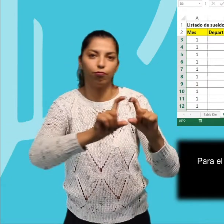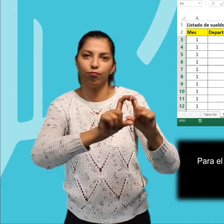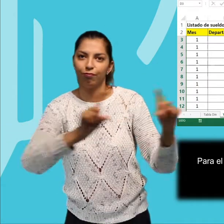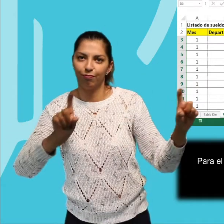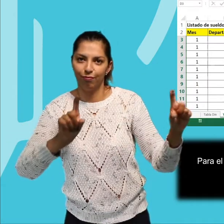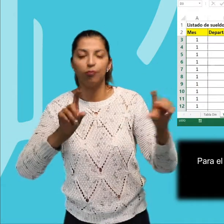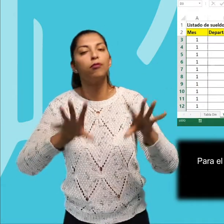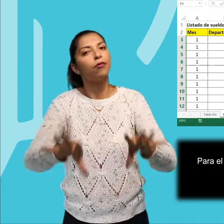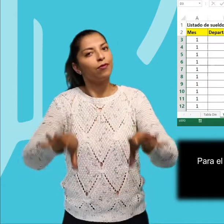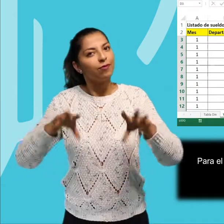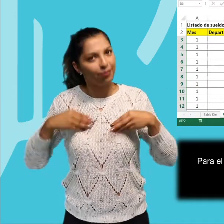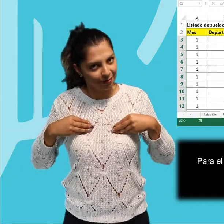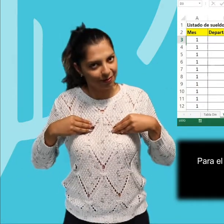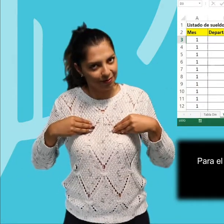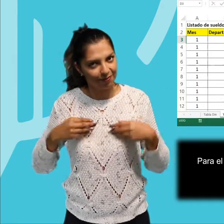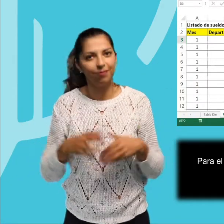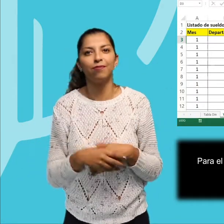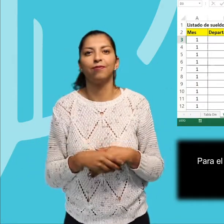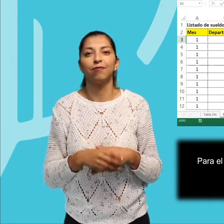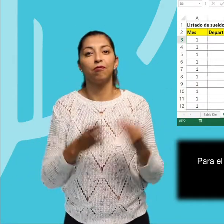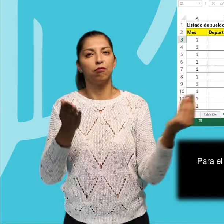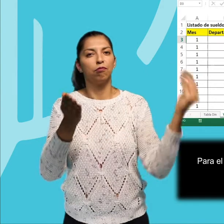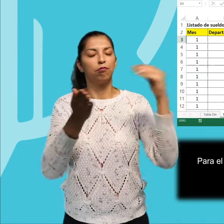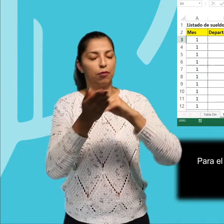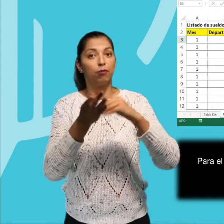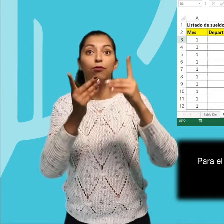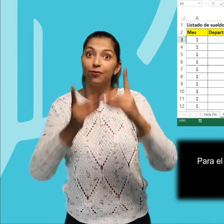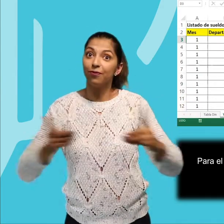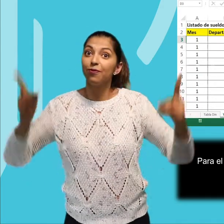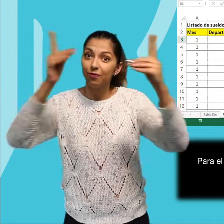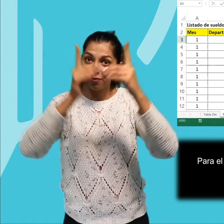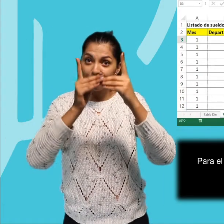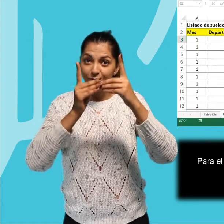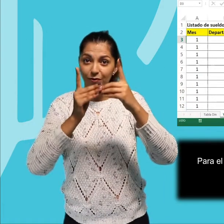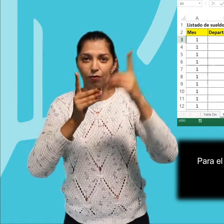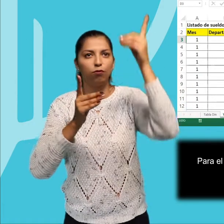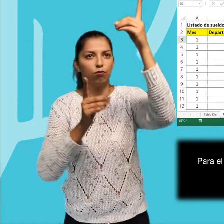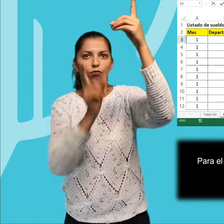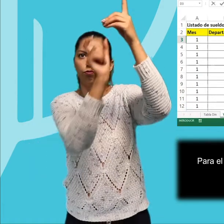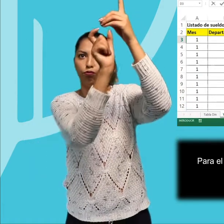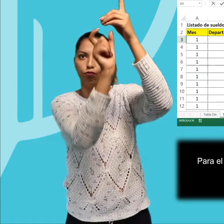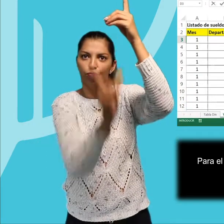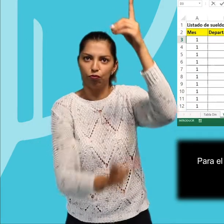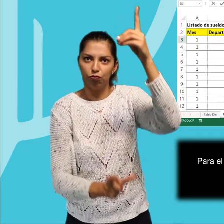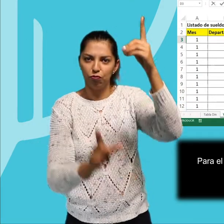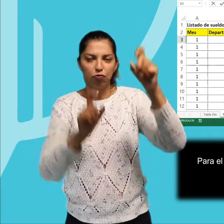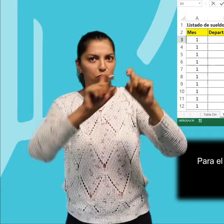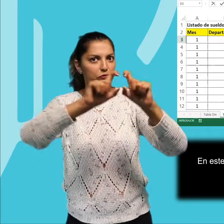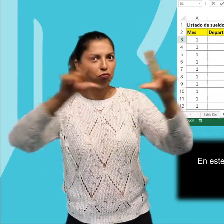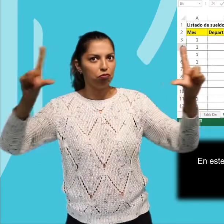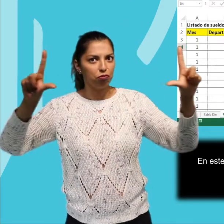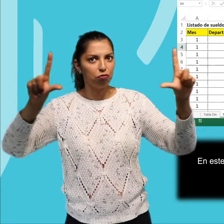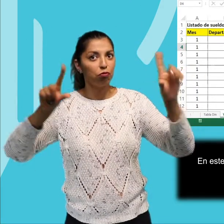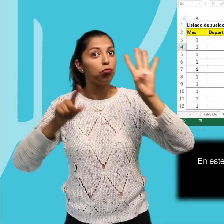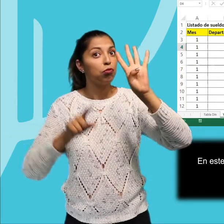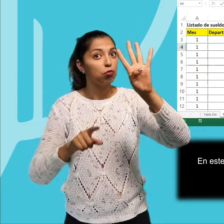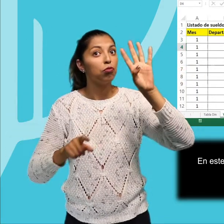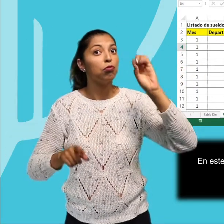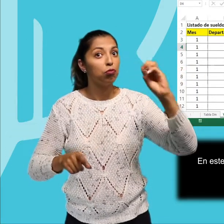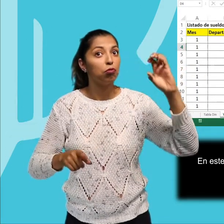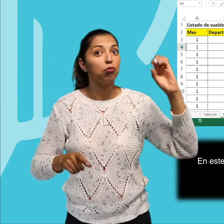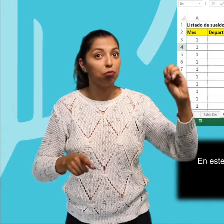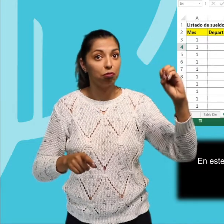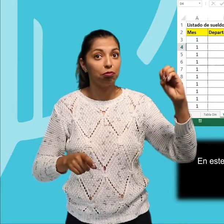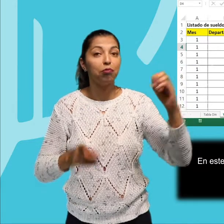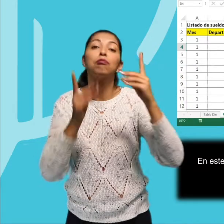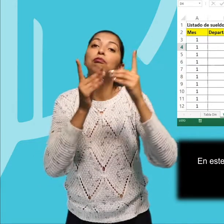Para el ingreso de datos, hacemos clic en la celda que corresponde y digitamos el valor, en este caso 400,